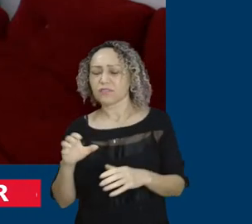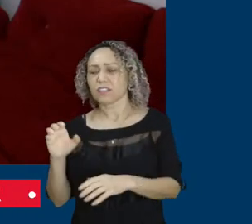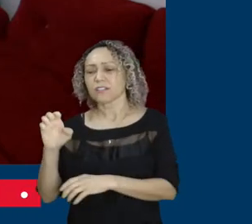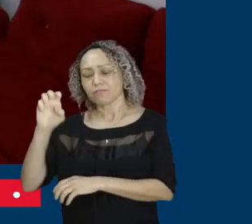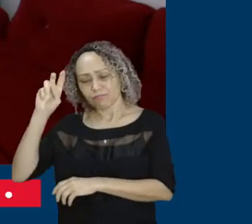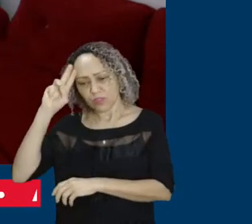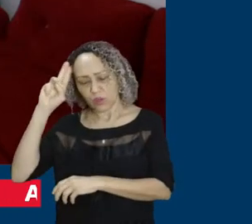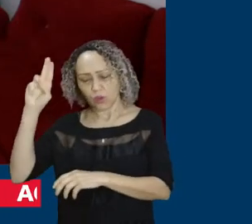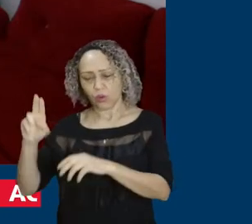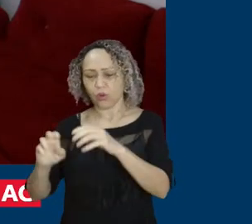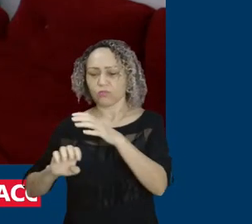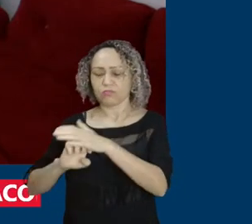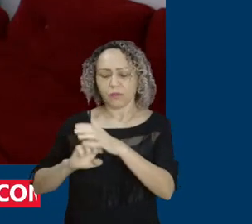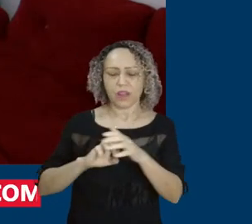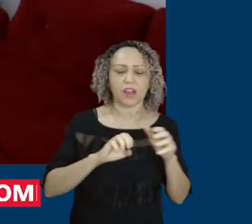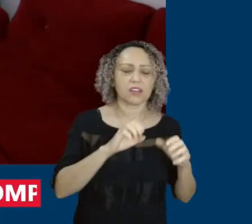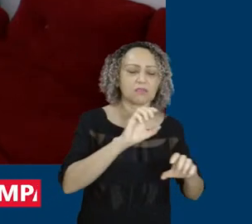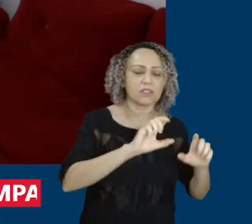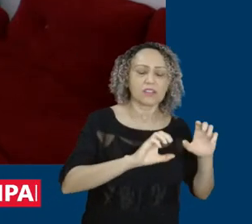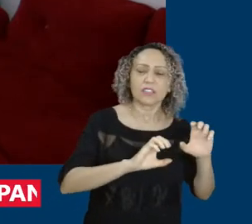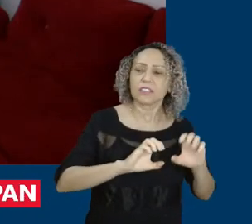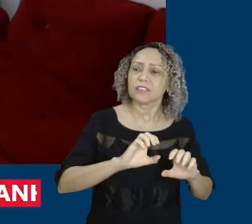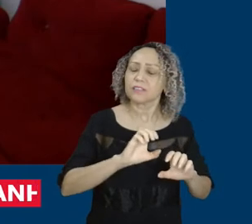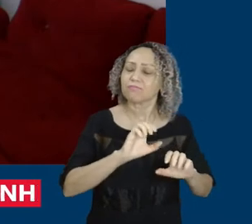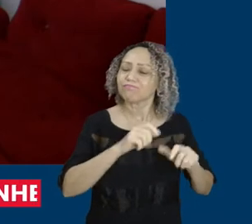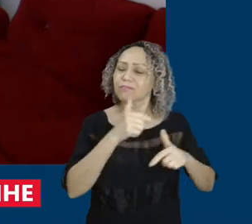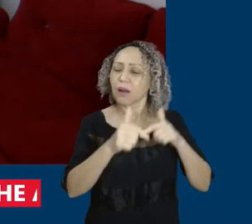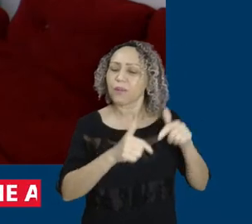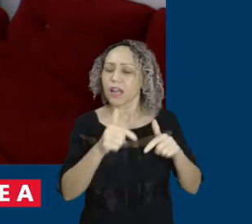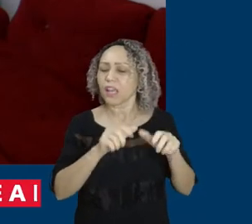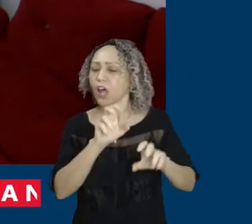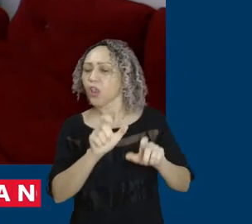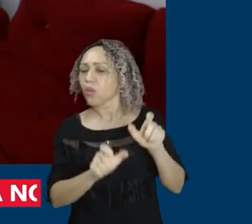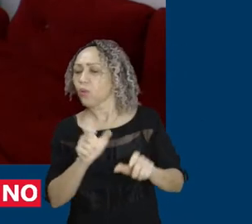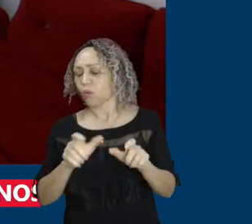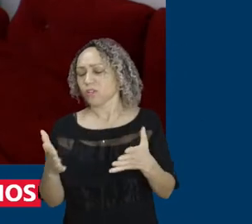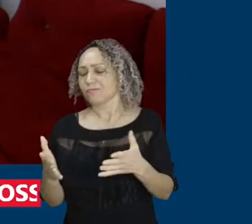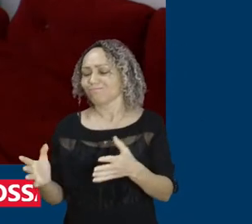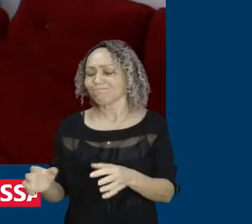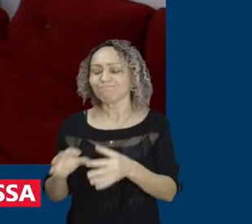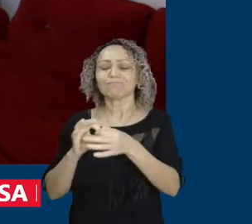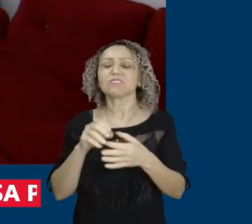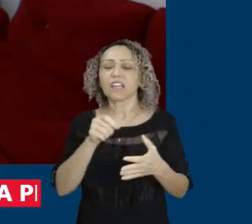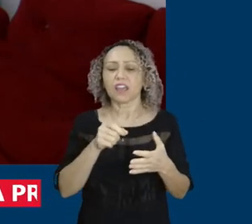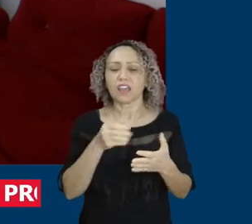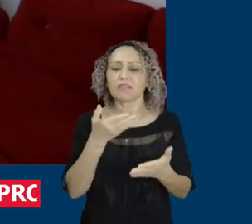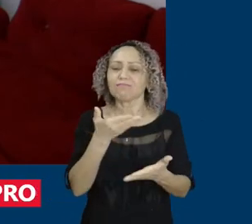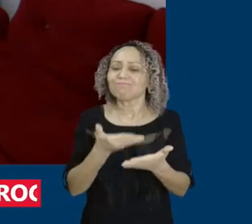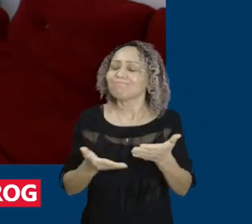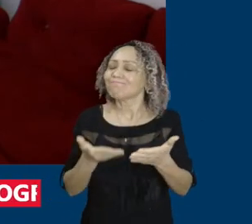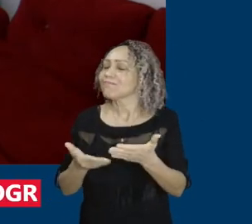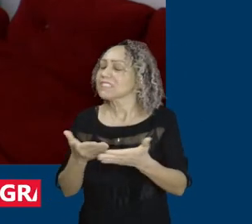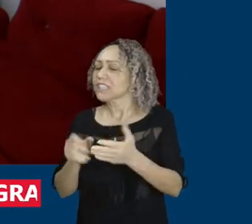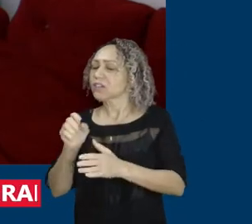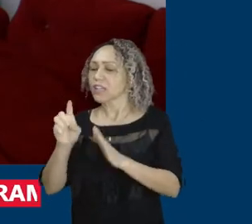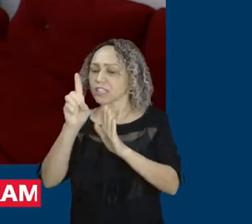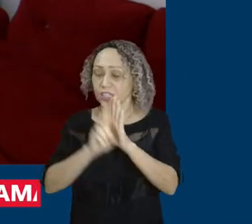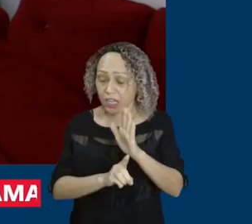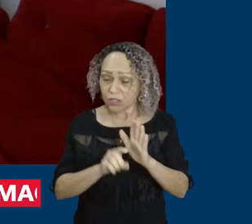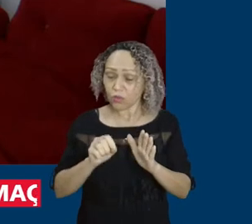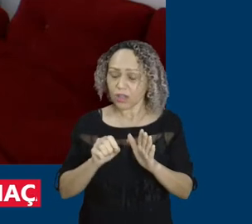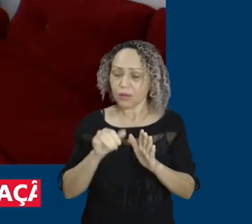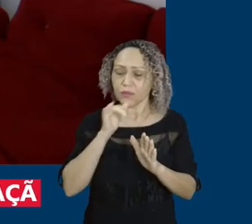nos lucros e resultados, né, excluíram das negociações direitos, como a participação nos lucros e resultados,